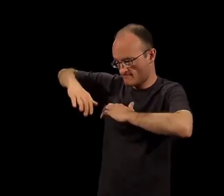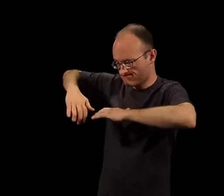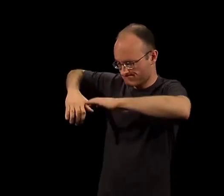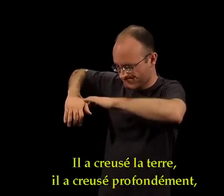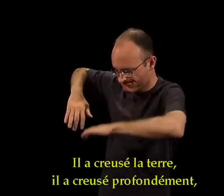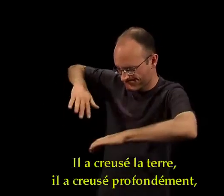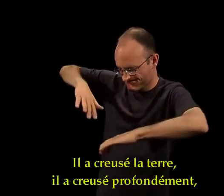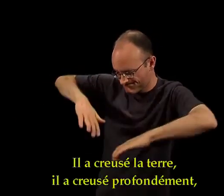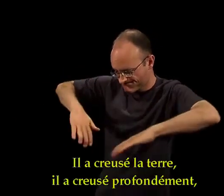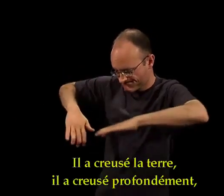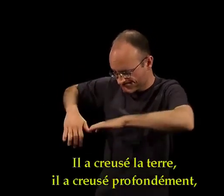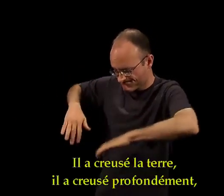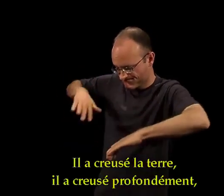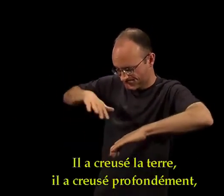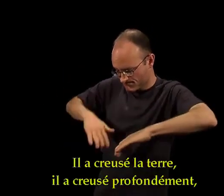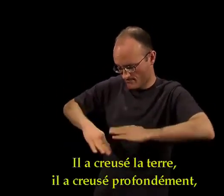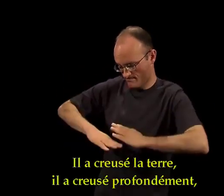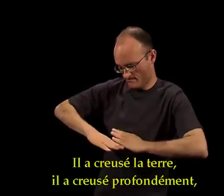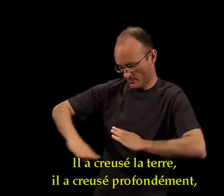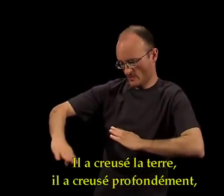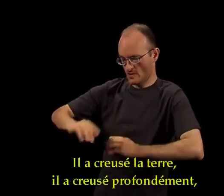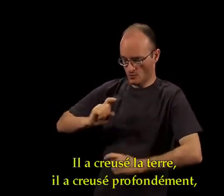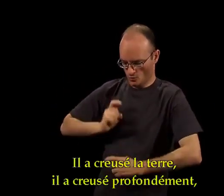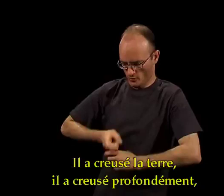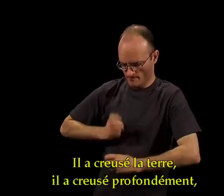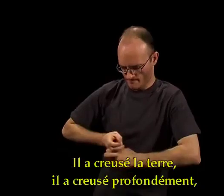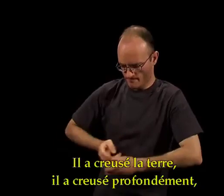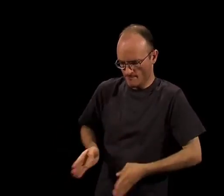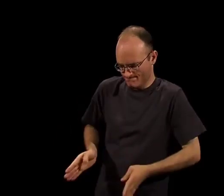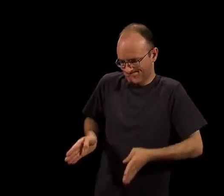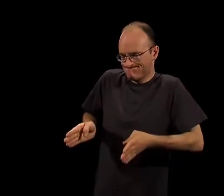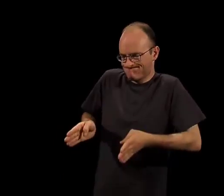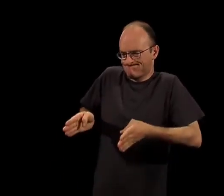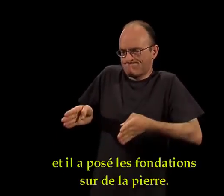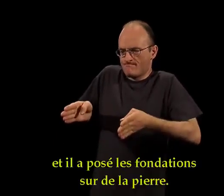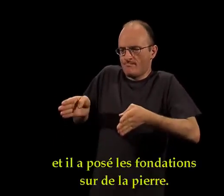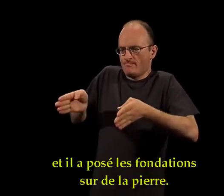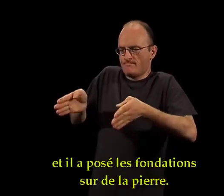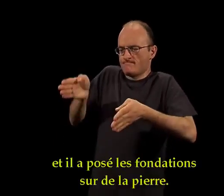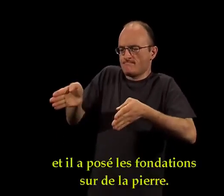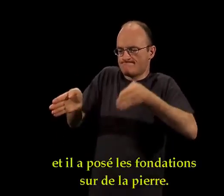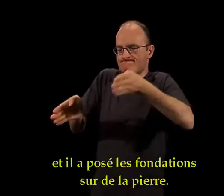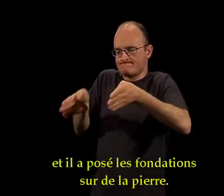il a creusé la terre, il a creusé profondément, et il a posé les fondations sur de la